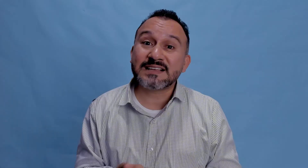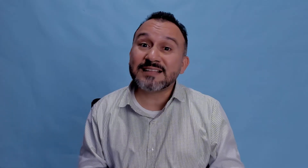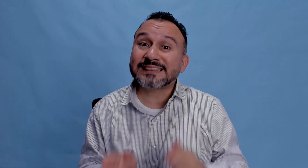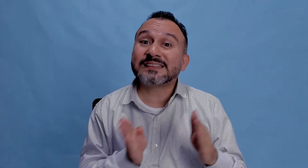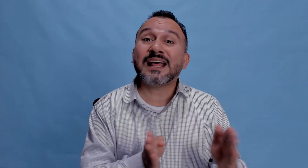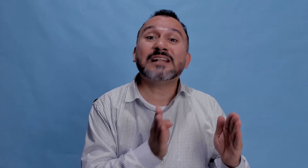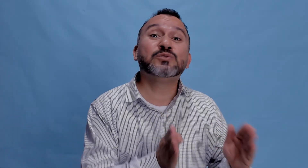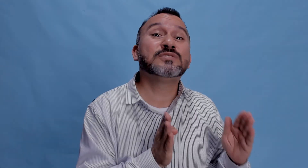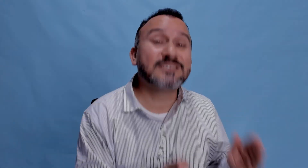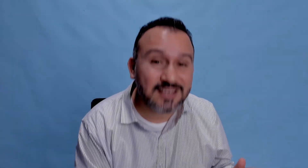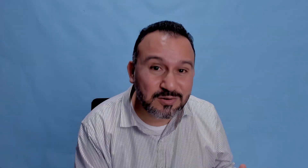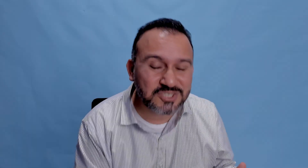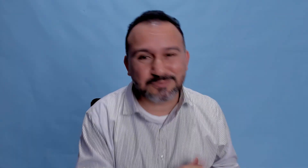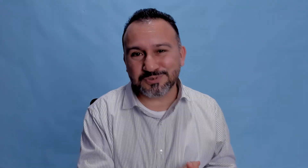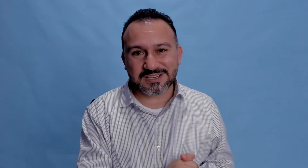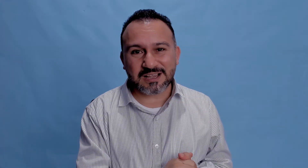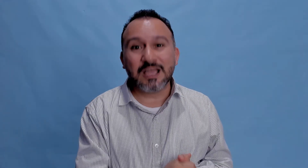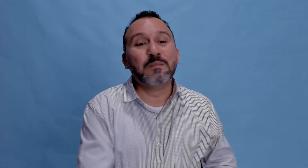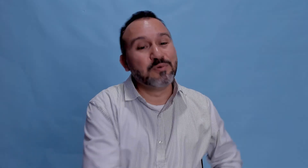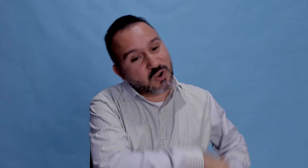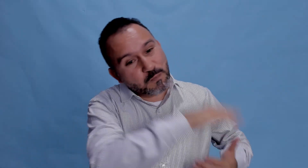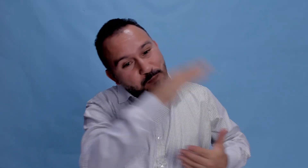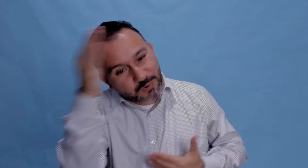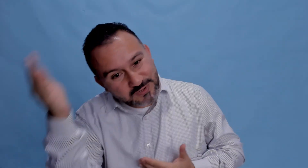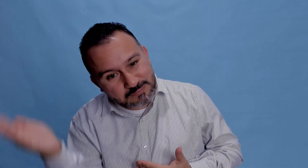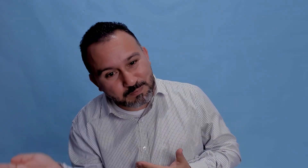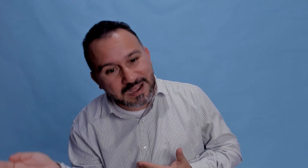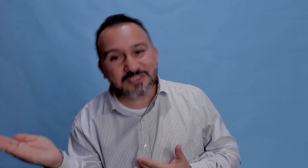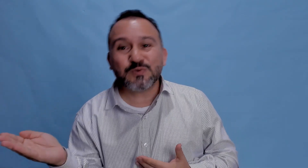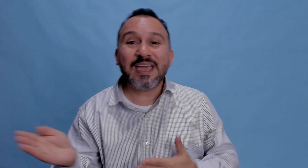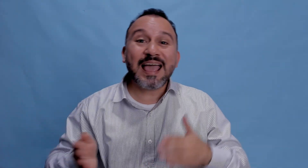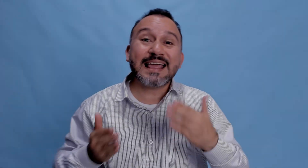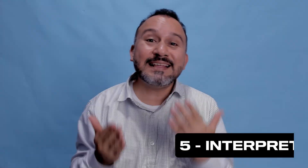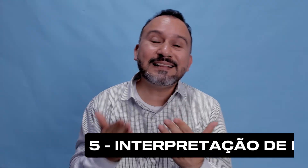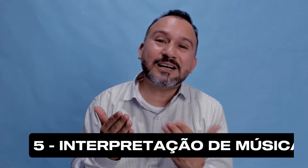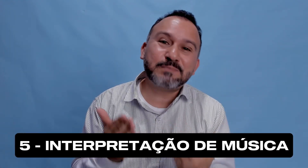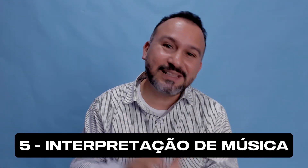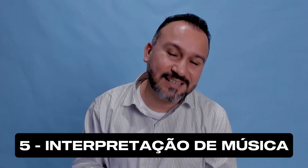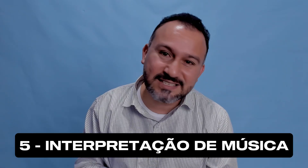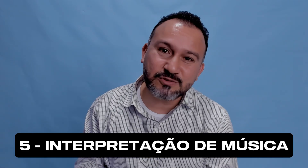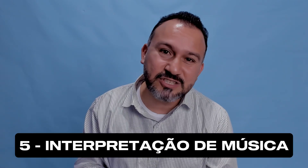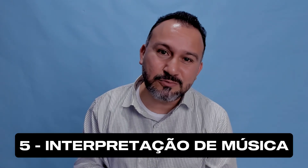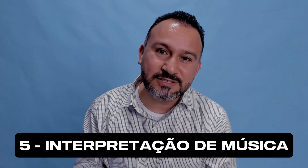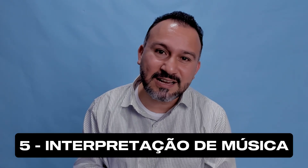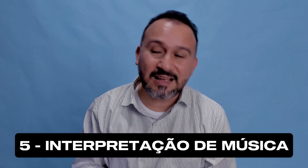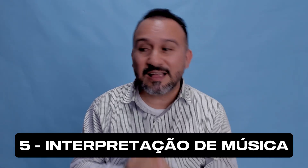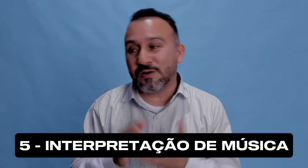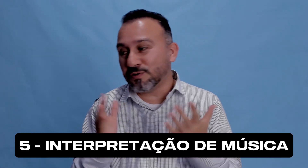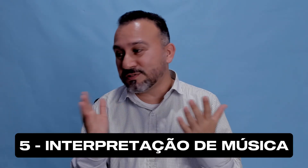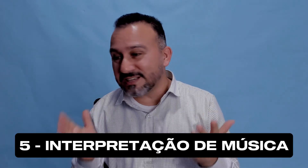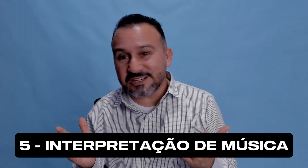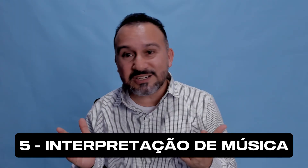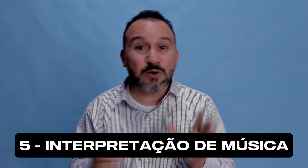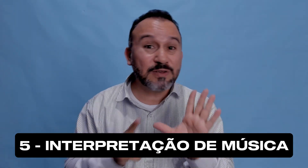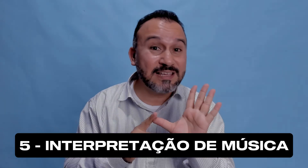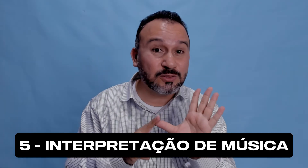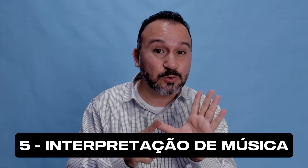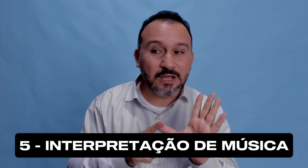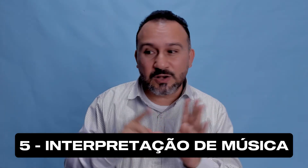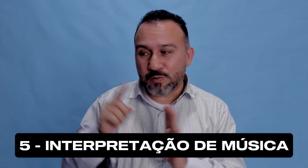na tradução de música, porque o próximo passo é a interpretação de música, ou seja, é o quinto, quando